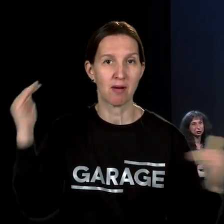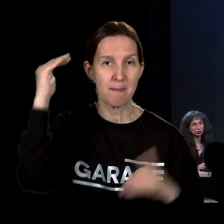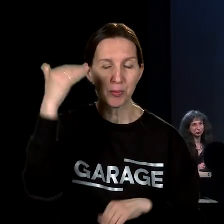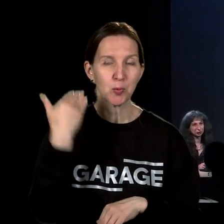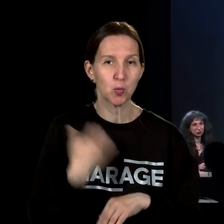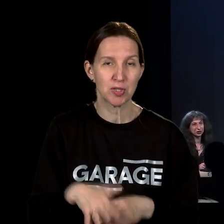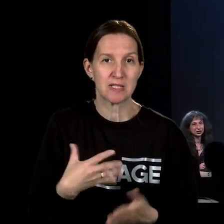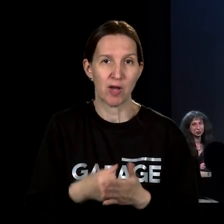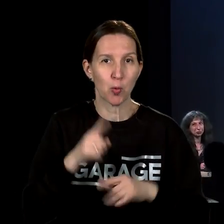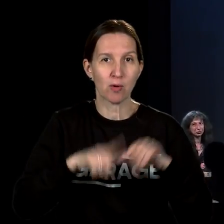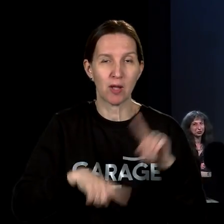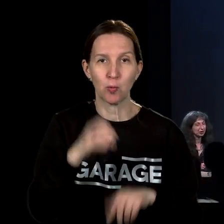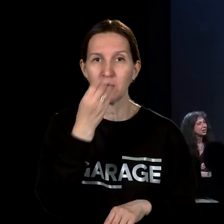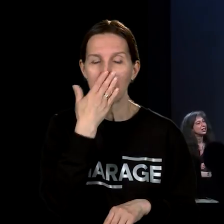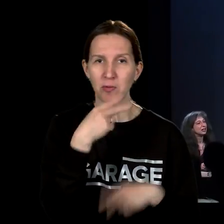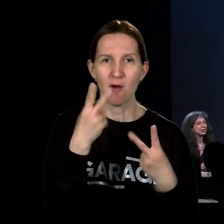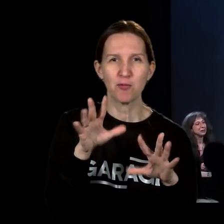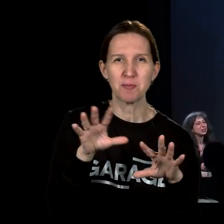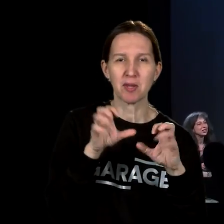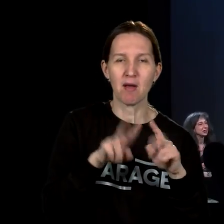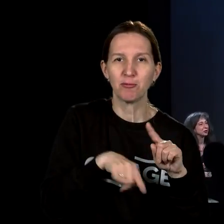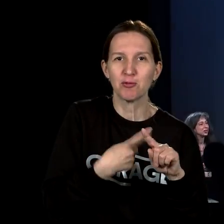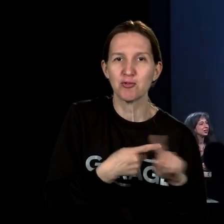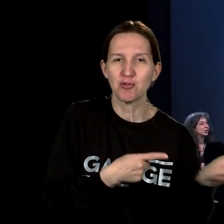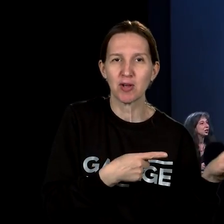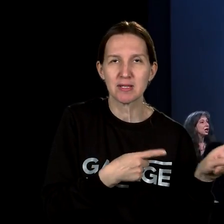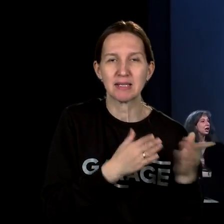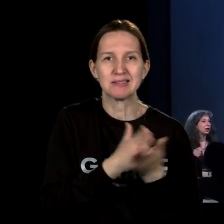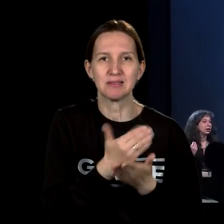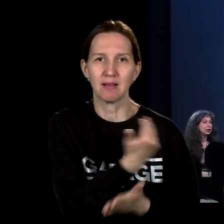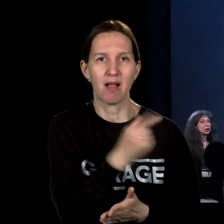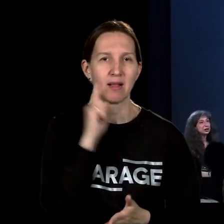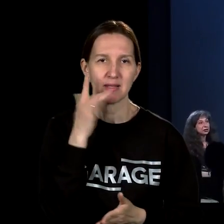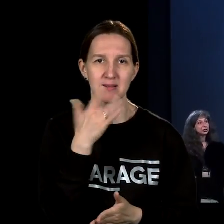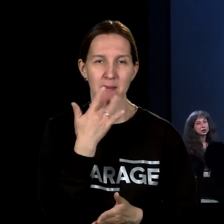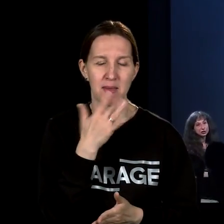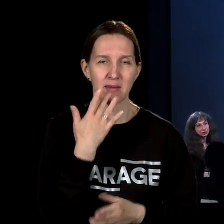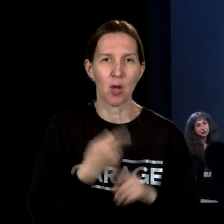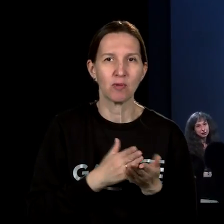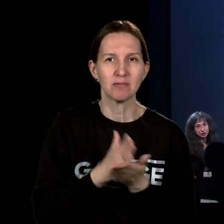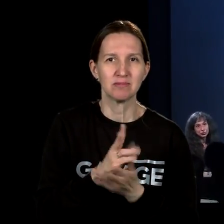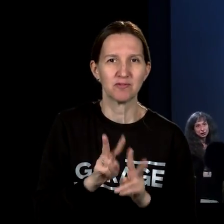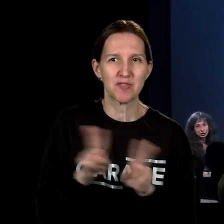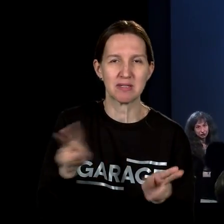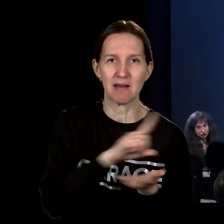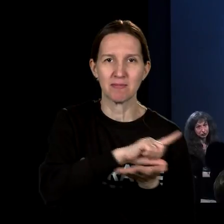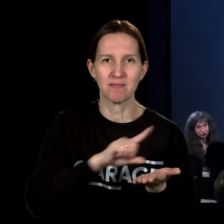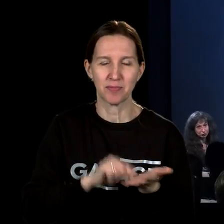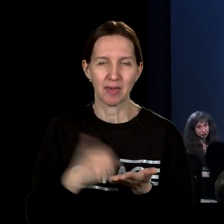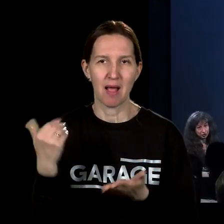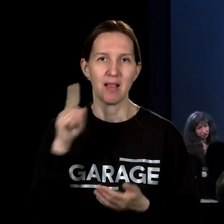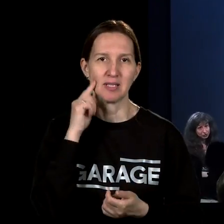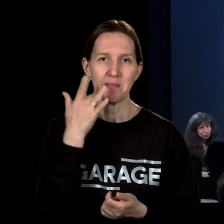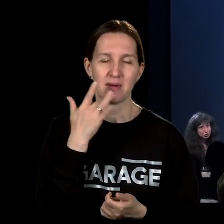он стилизует этих персонажей под латиноамериканских персонажей. А дальше, естественно, начинается война, и он оказывается в